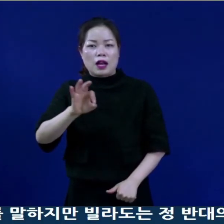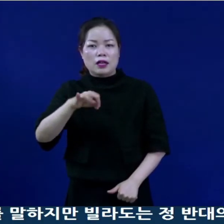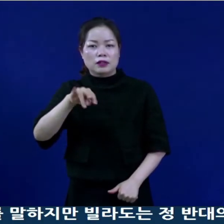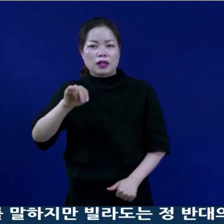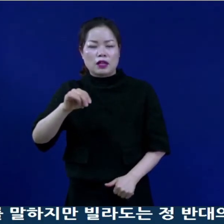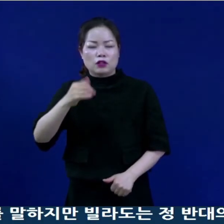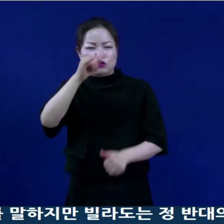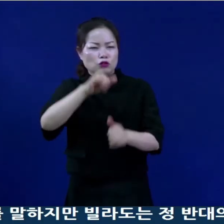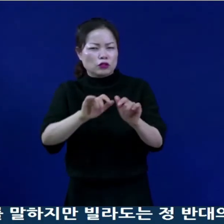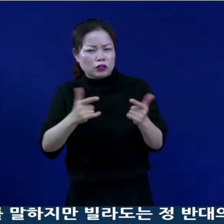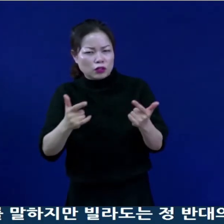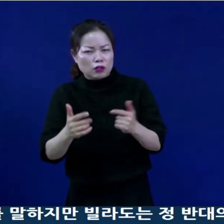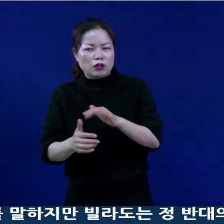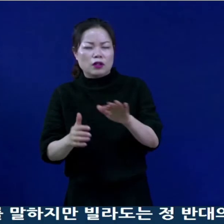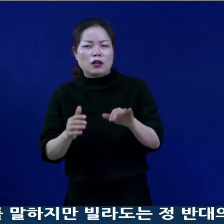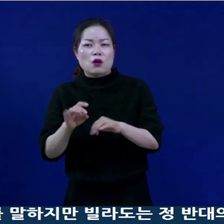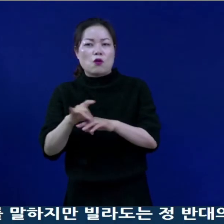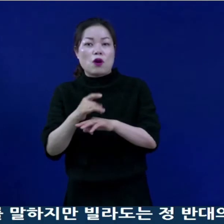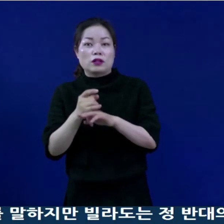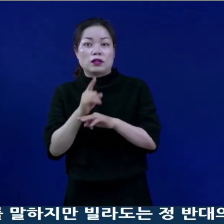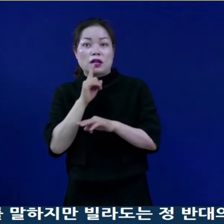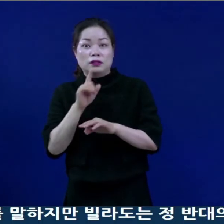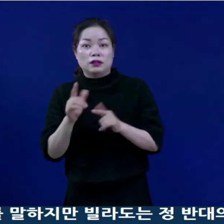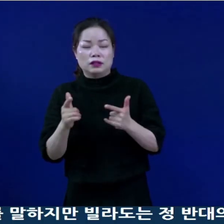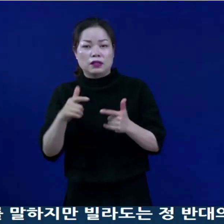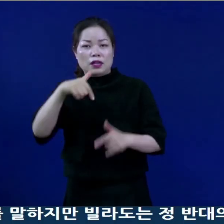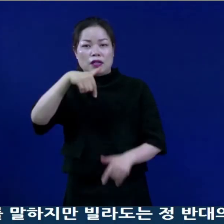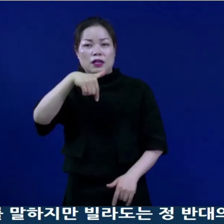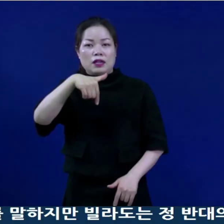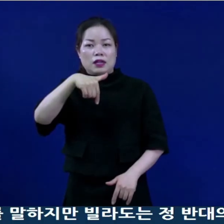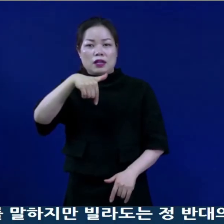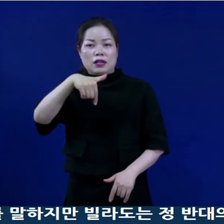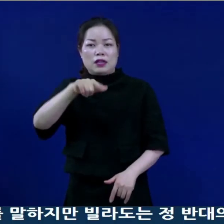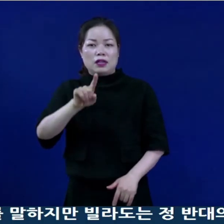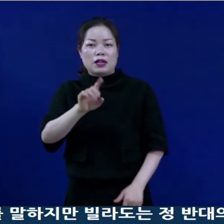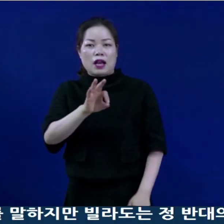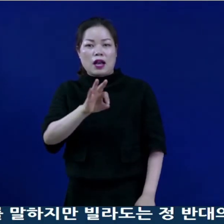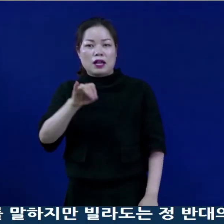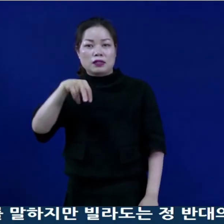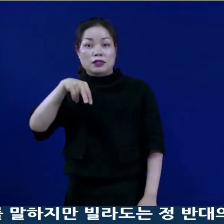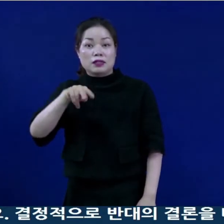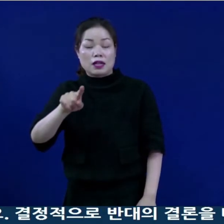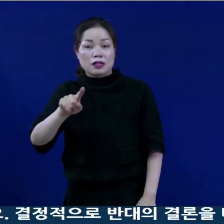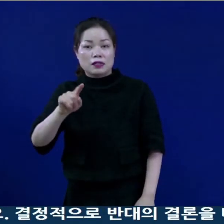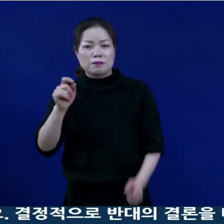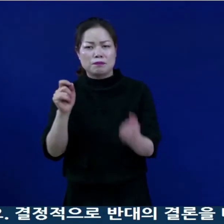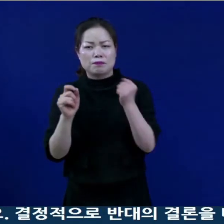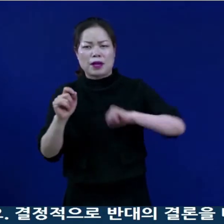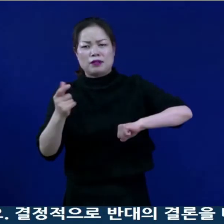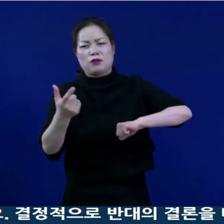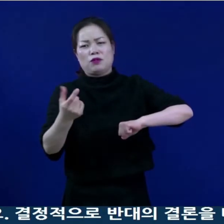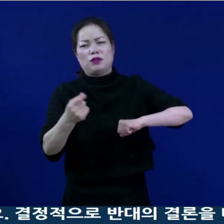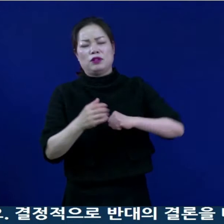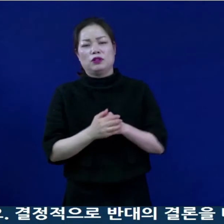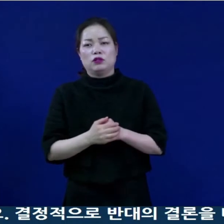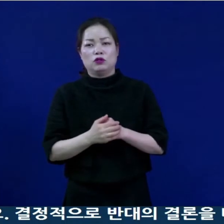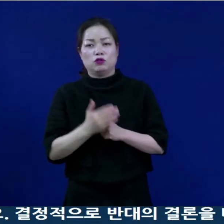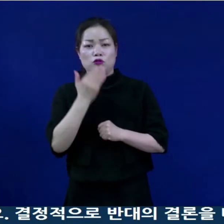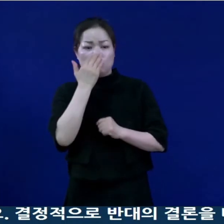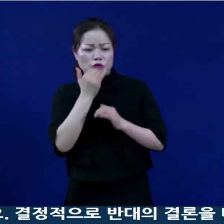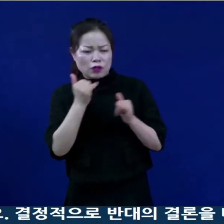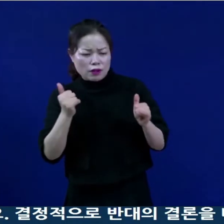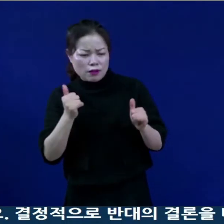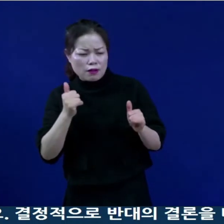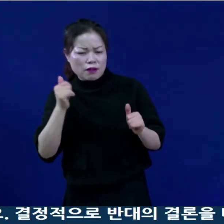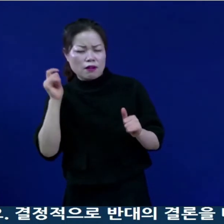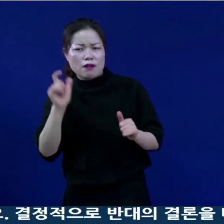아니니이다. 무릇 자기를 왕이라 하는 자는 가이사를 반역하는 것이니이다. 유대인들이 맹렬한